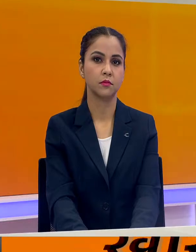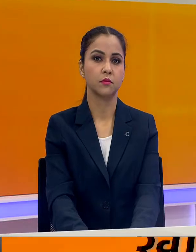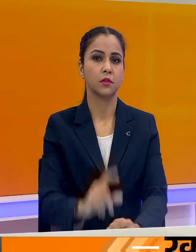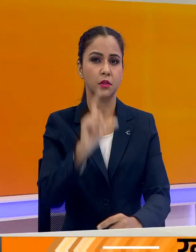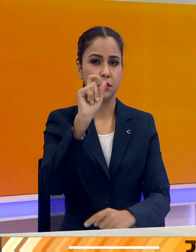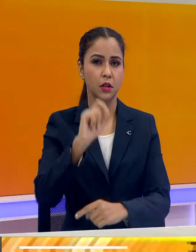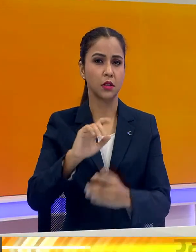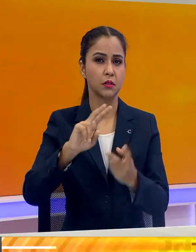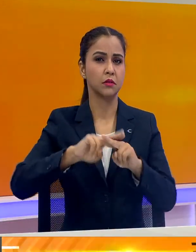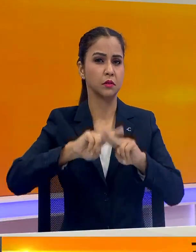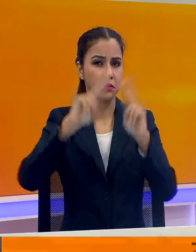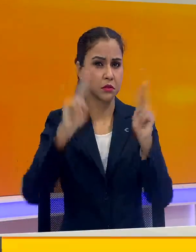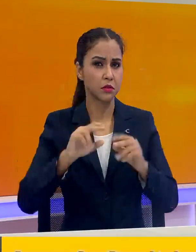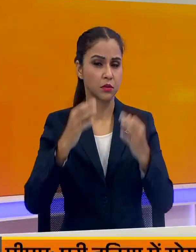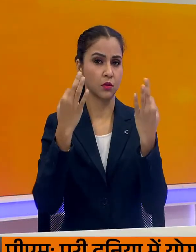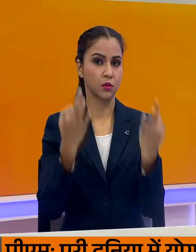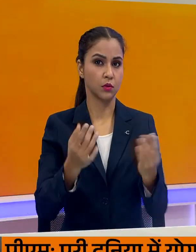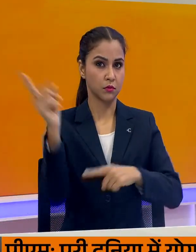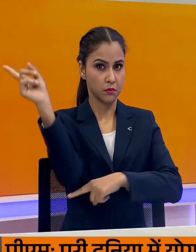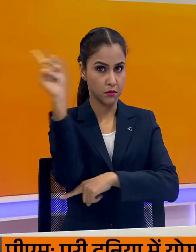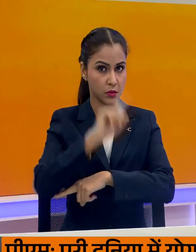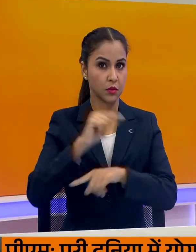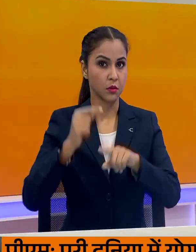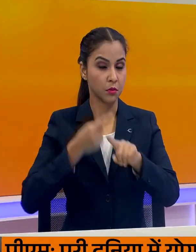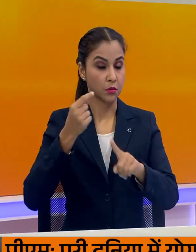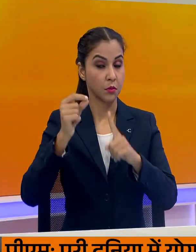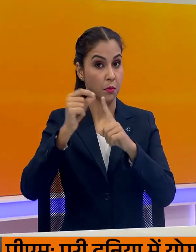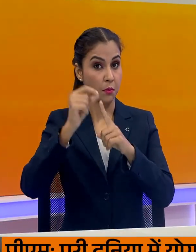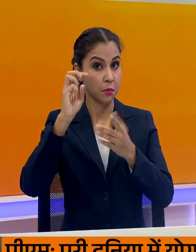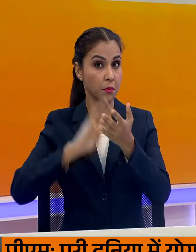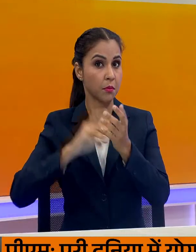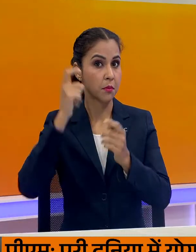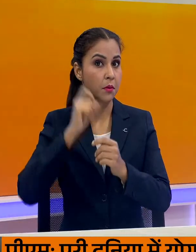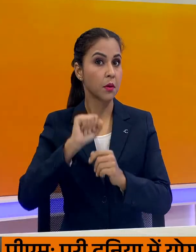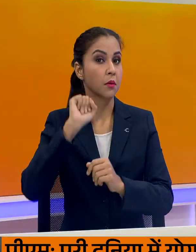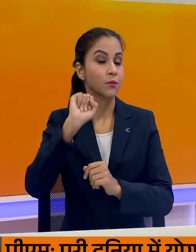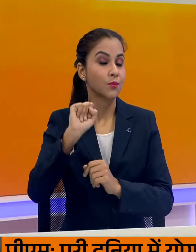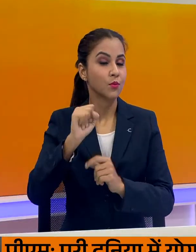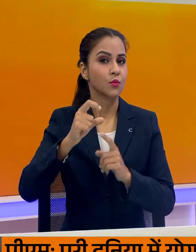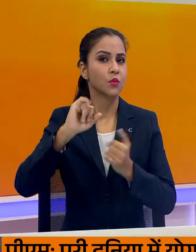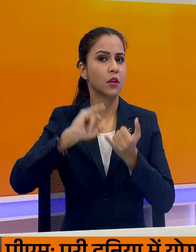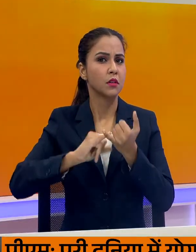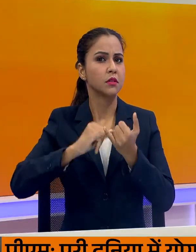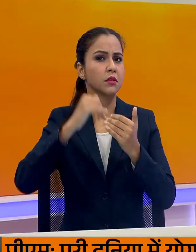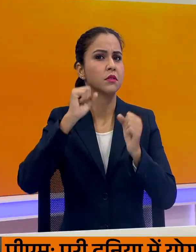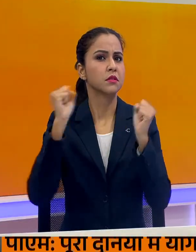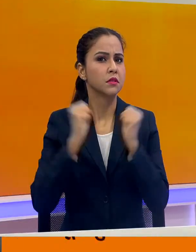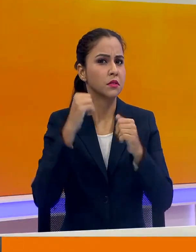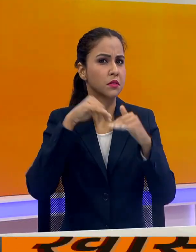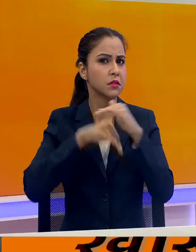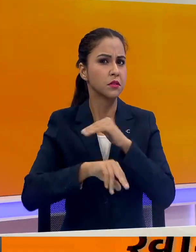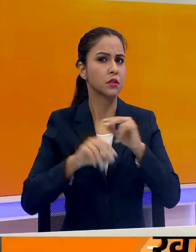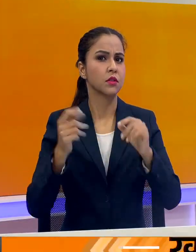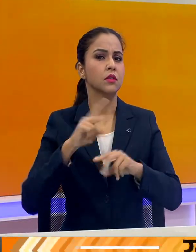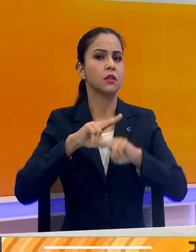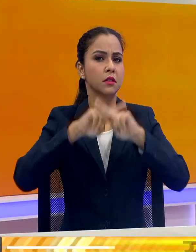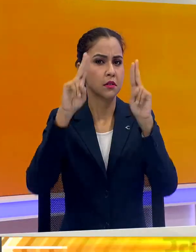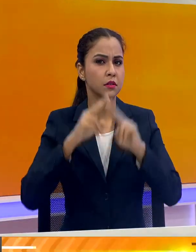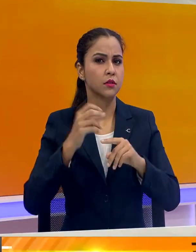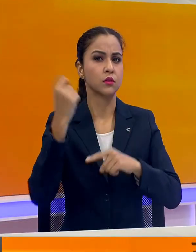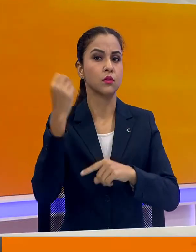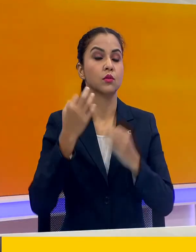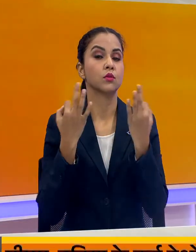10वें अंतर्राष्ट्रीय योग दिवस के अवसर पर प्रधानमंत्री नरेंद्र मोदी ने श्रीनगर में अंतर्राष्ट्रीय योग दिवस समारोह